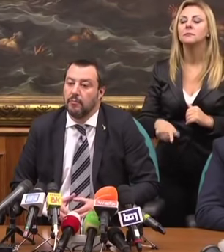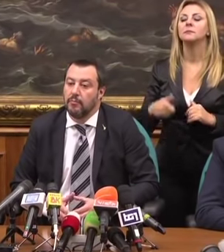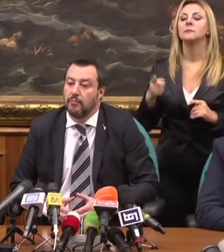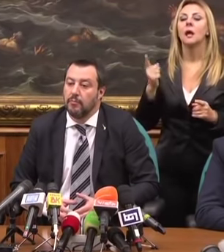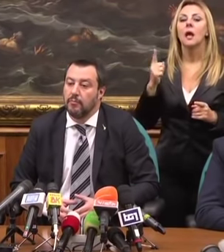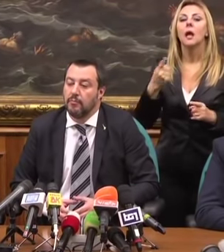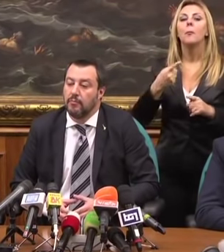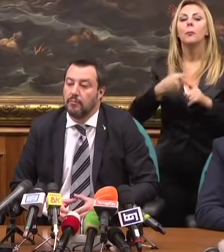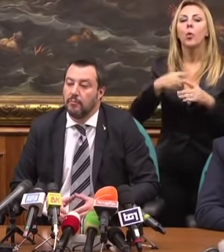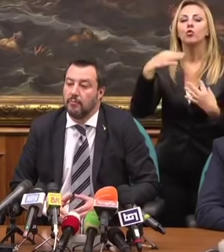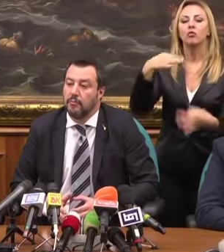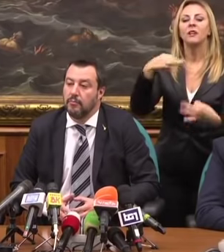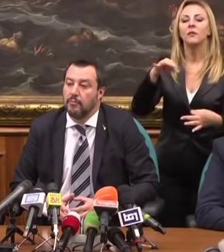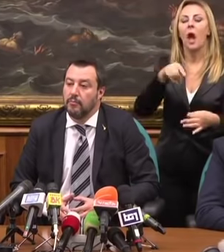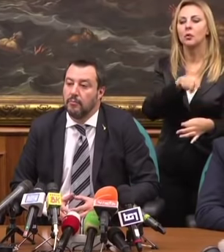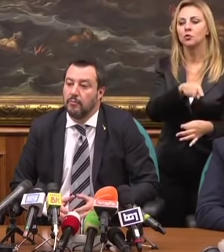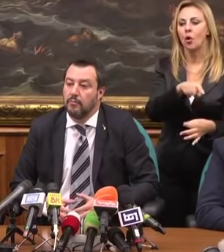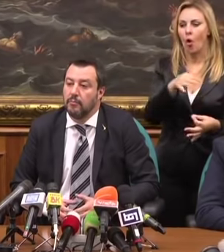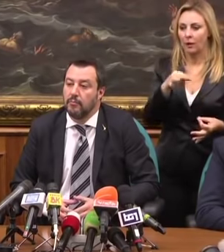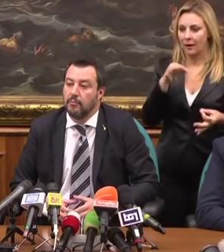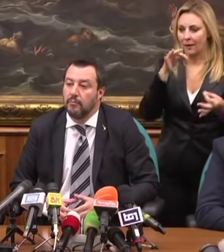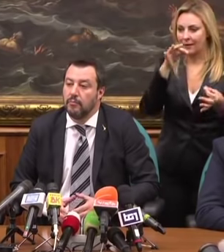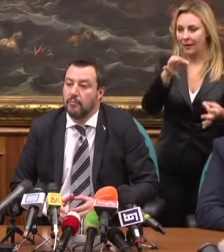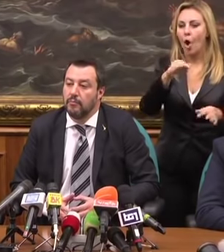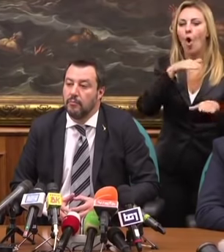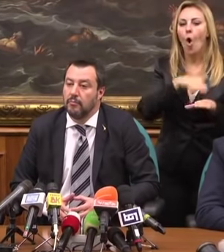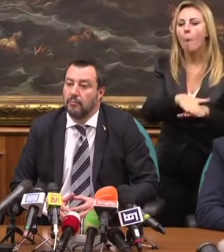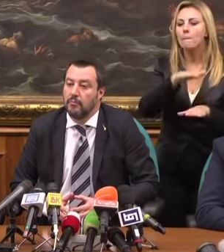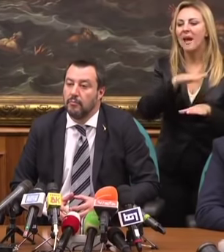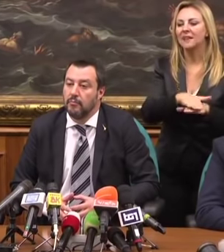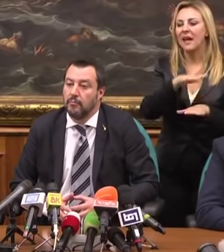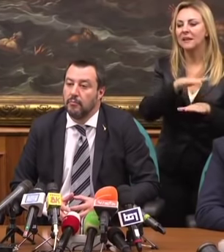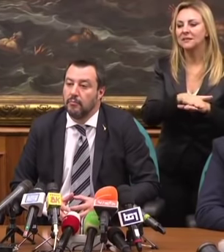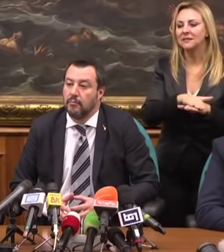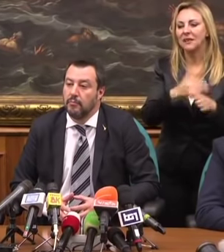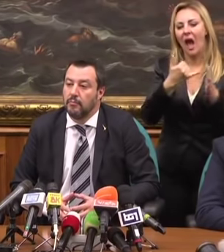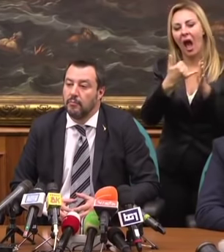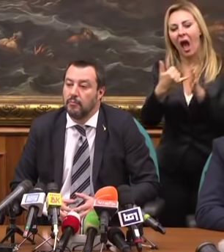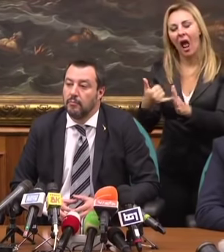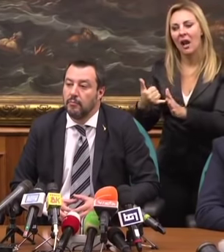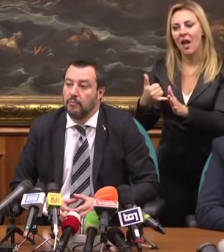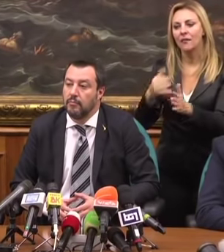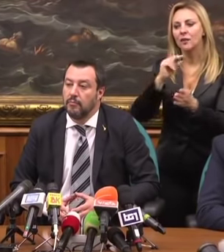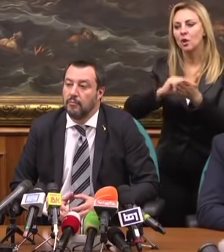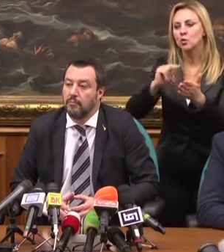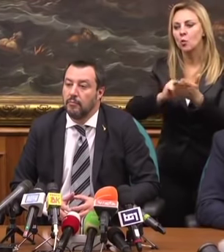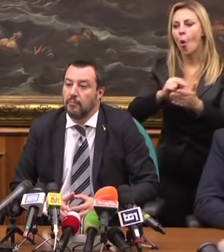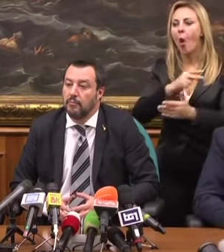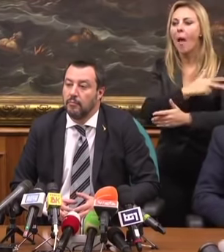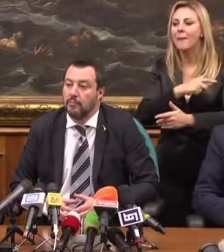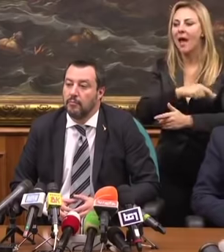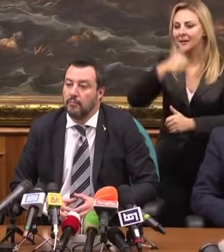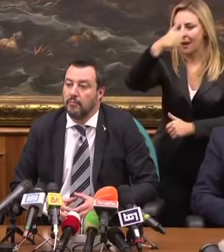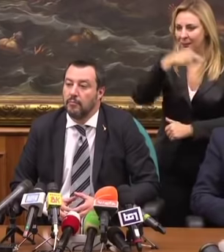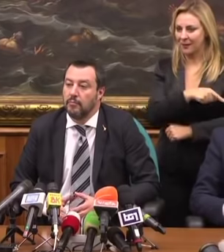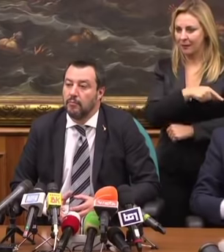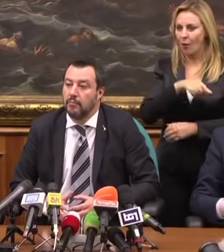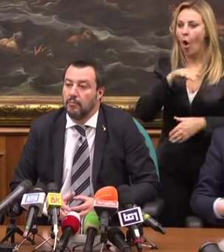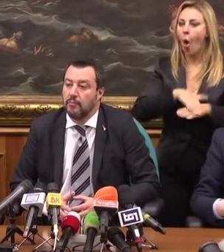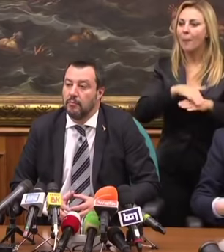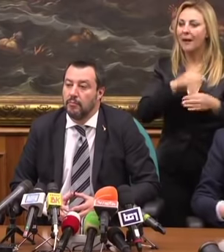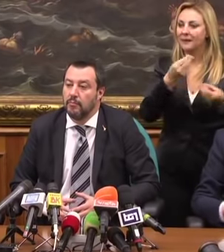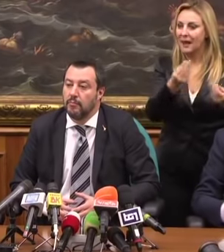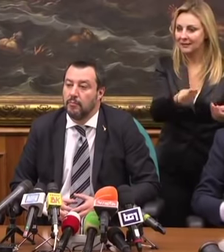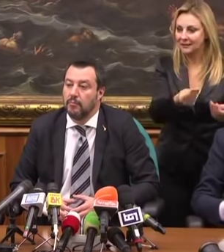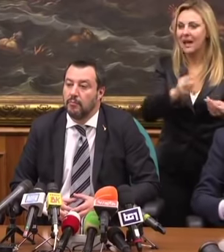In più la certificazione delle competenze al termine della scuola media, ciclo, e al